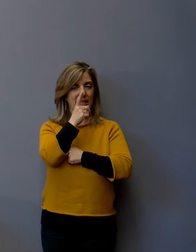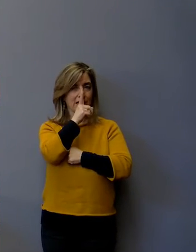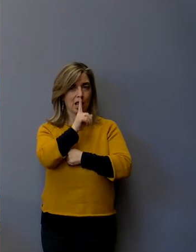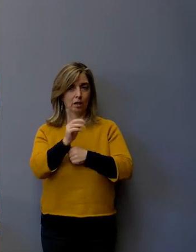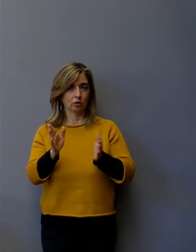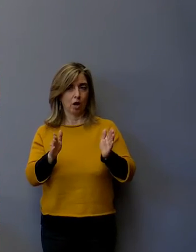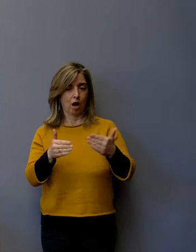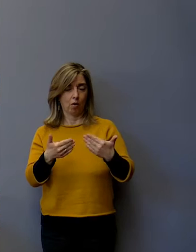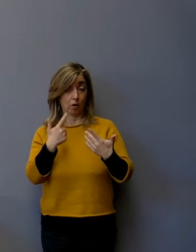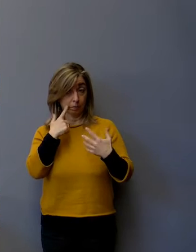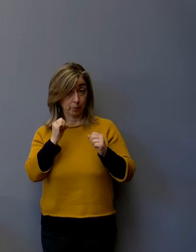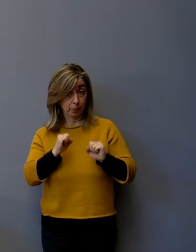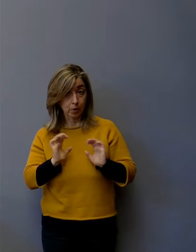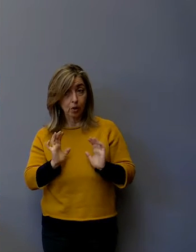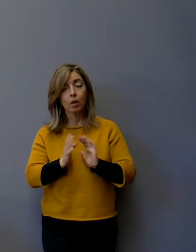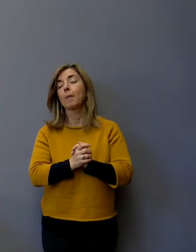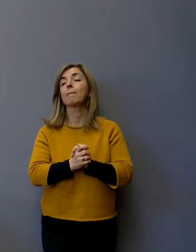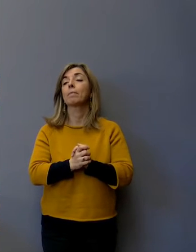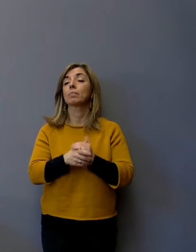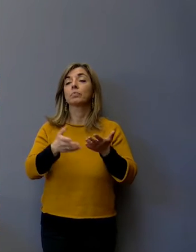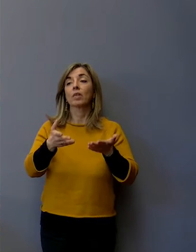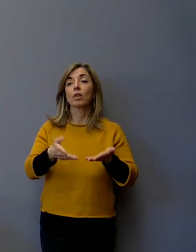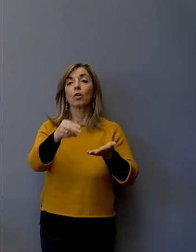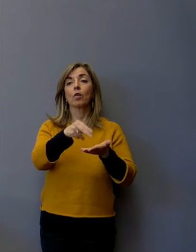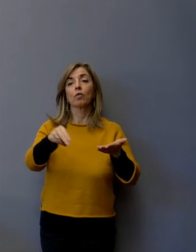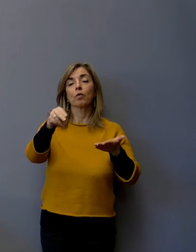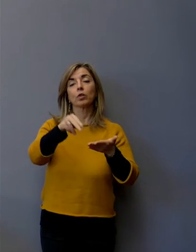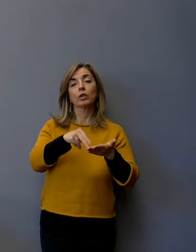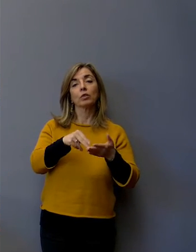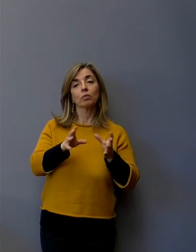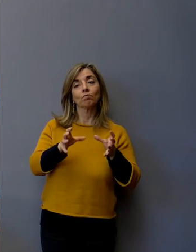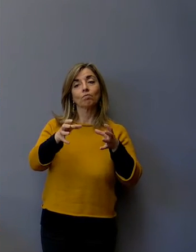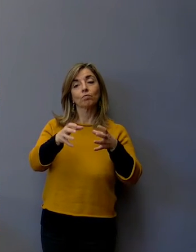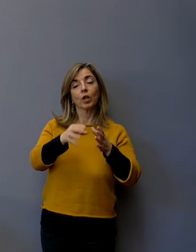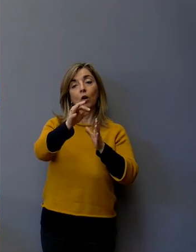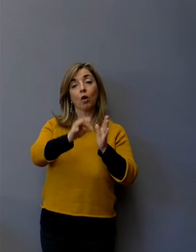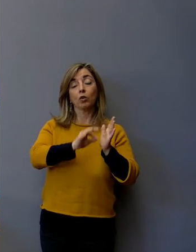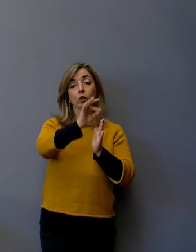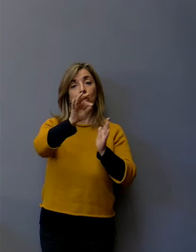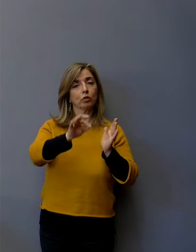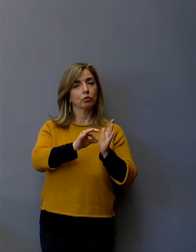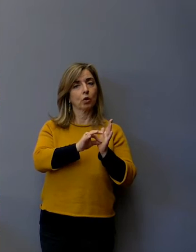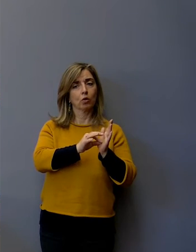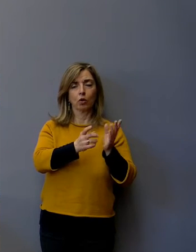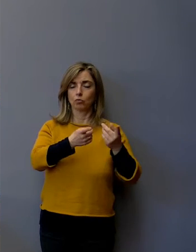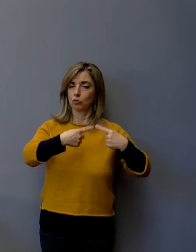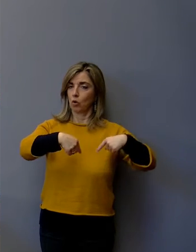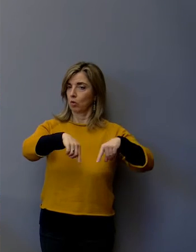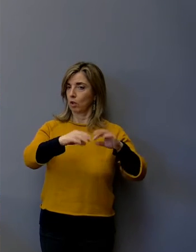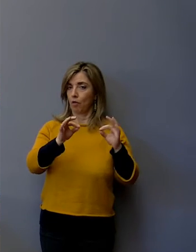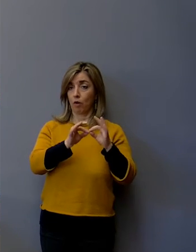possibile pongo ora e votazione blocco di ordine del giorno tutti con parere favorevole della giunta